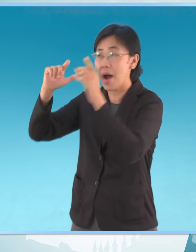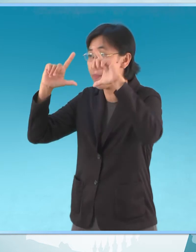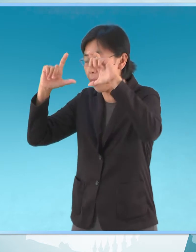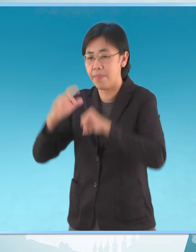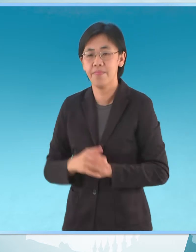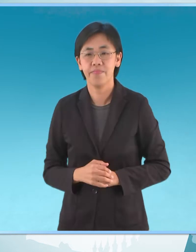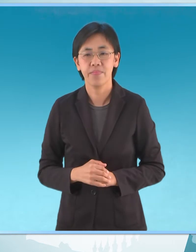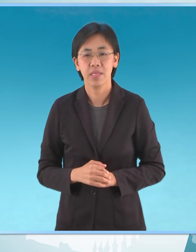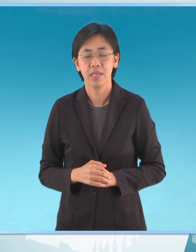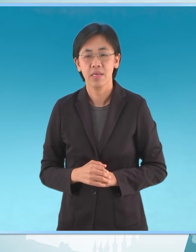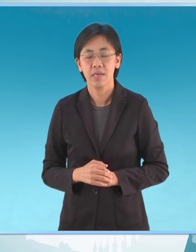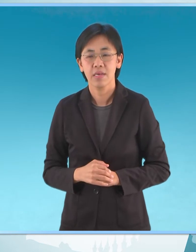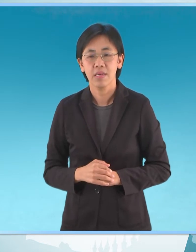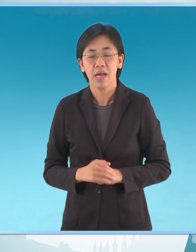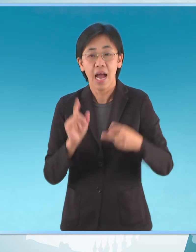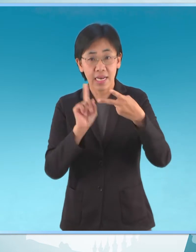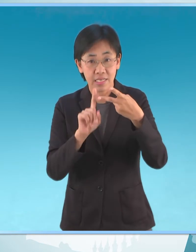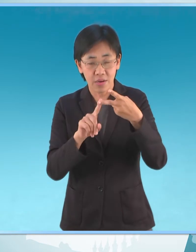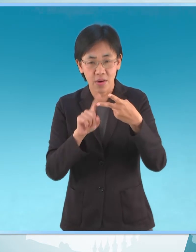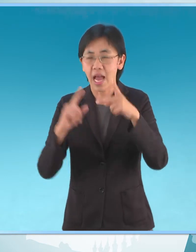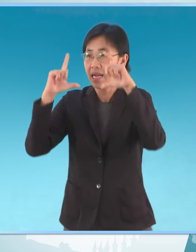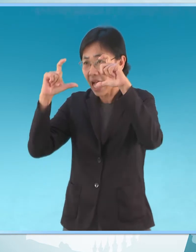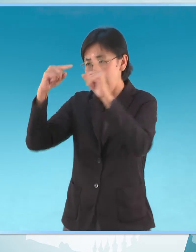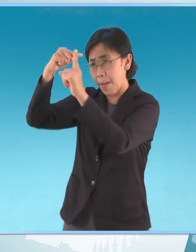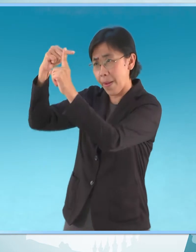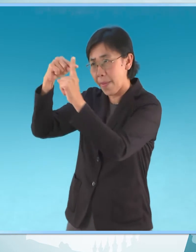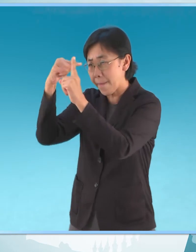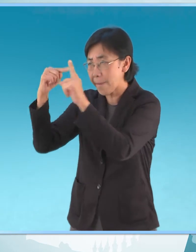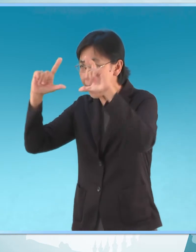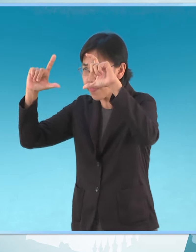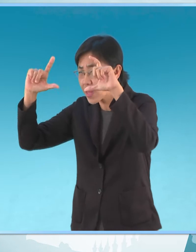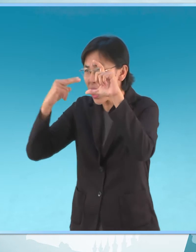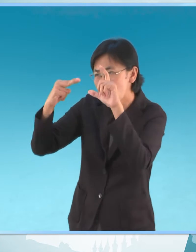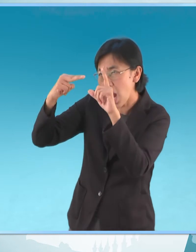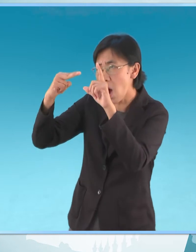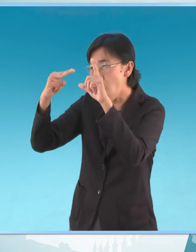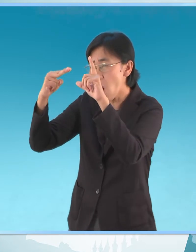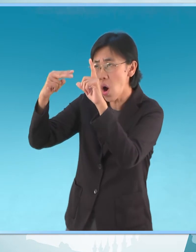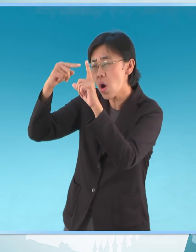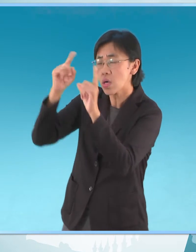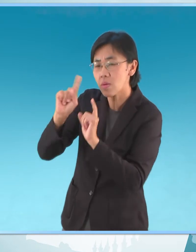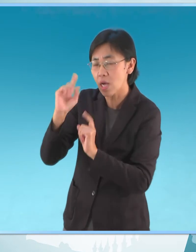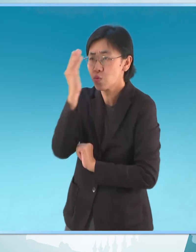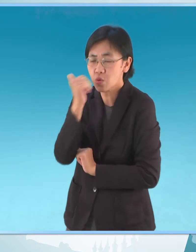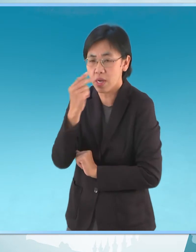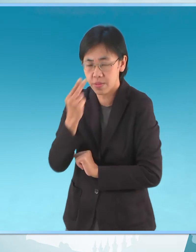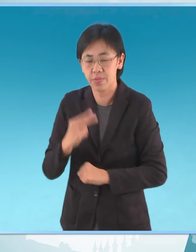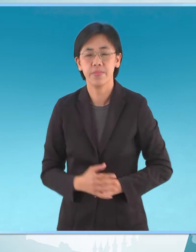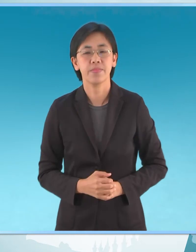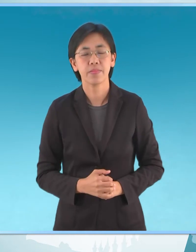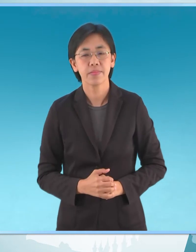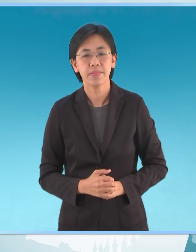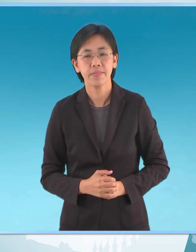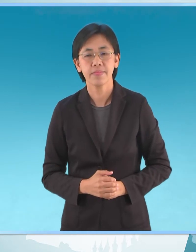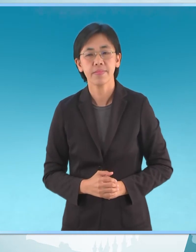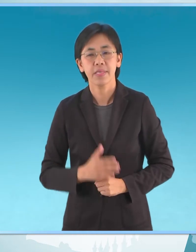กรูปนึงจะถ่ายโดยการใช้จุดตัด9ช่องแล้วเรามาเปรียบเทียบกันว่ารูปไหนสวยกว่ากันนะครับโอเคเพื่อให้ง่าย